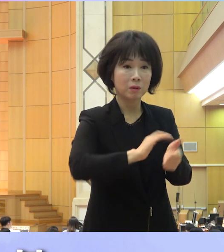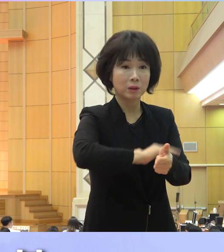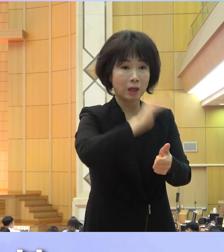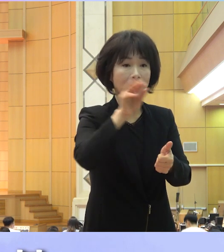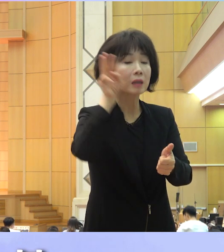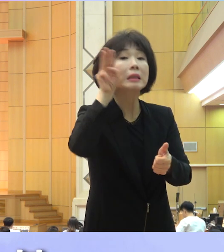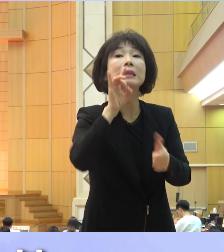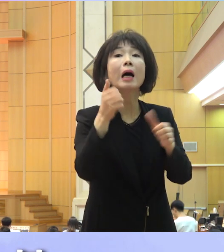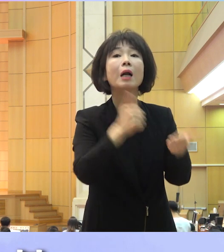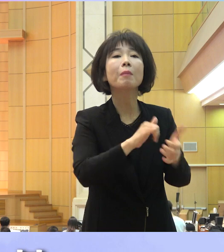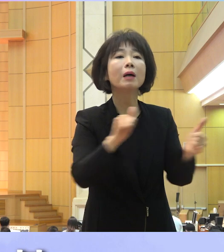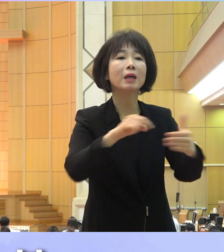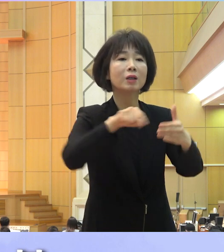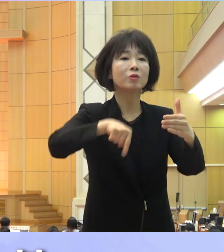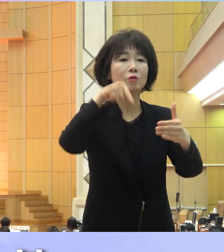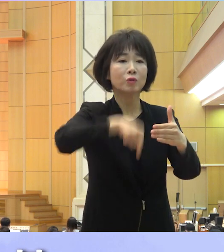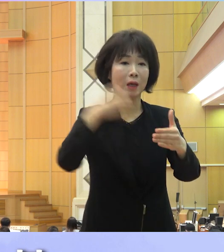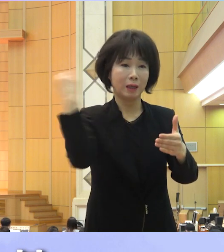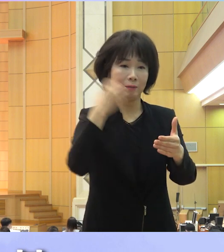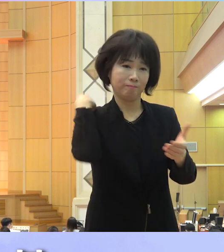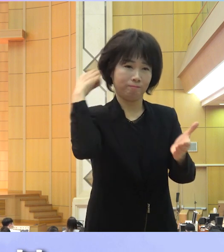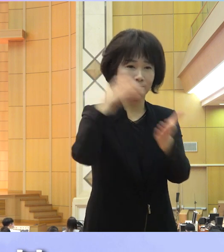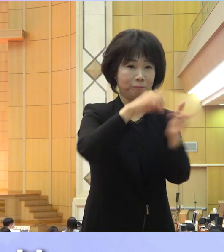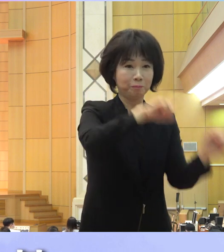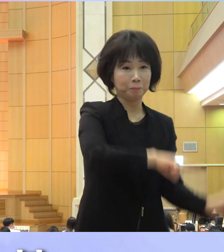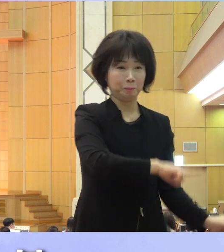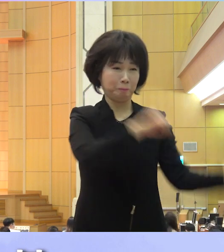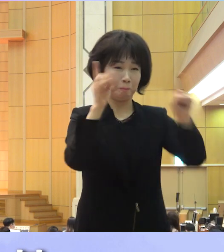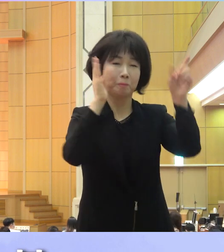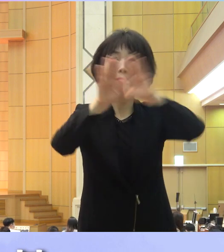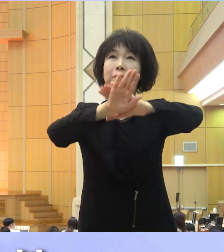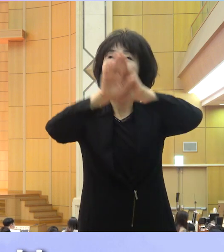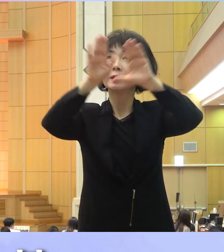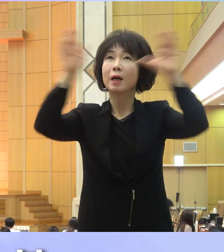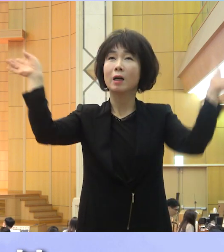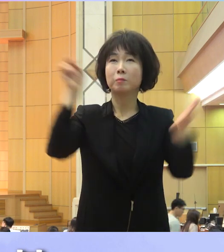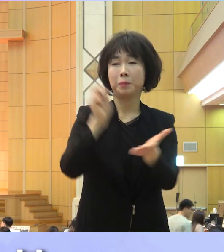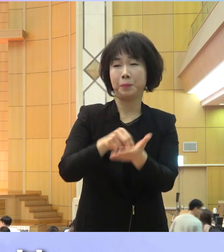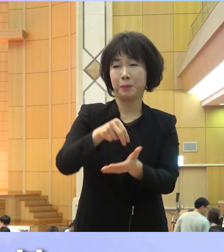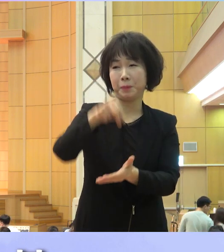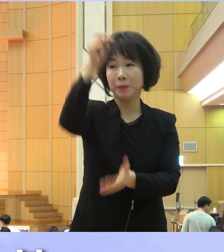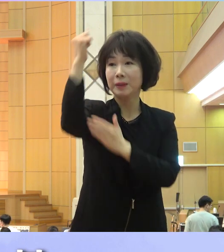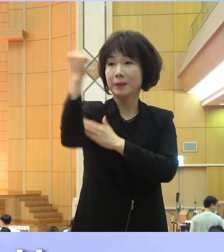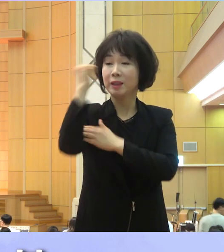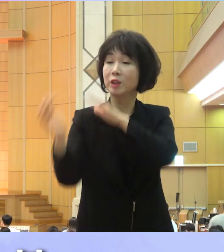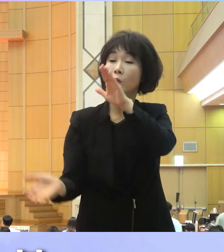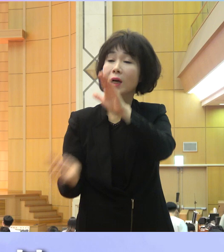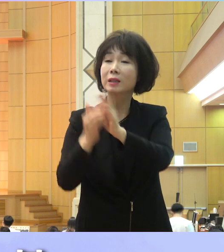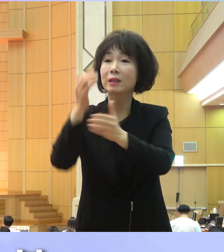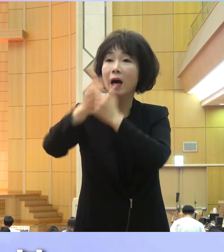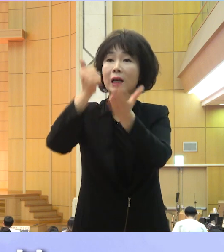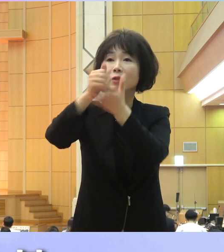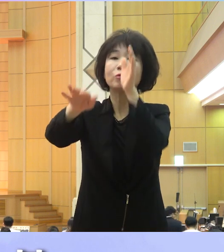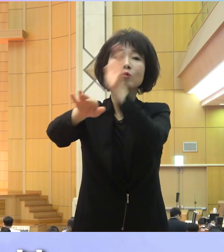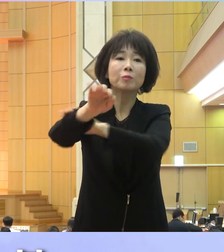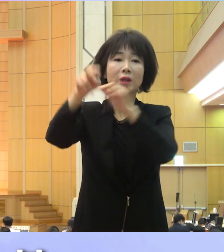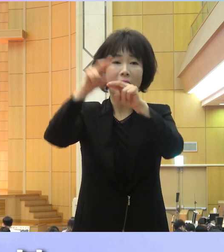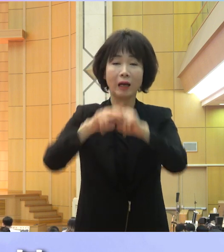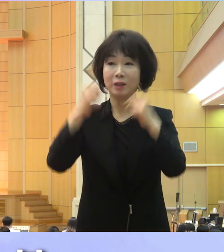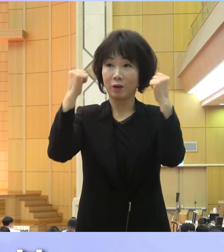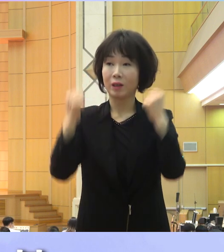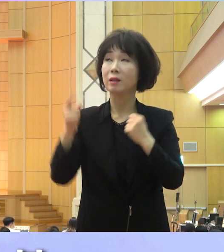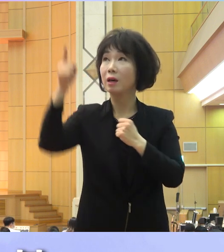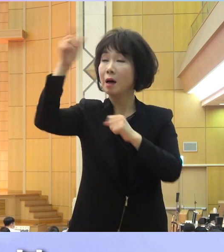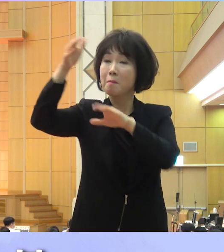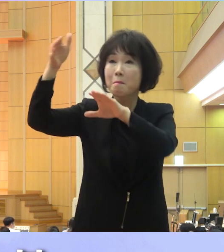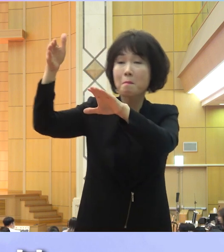죽으시고 장사한 지 사흘 만에 죽은 자 가운데서 다시 살아나시며 하늘에 오르사 전능하신 하나님 우편에